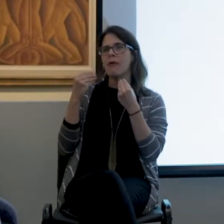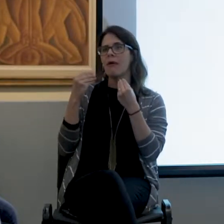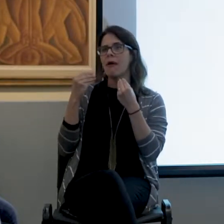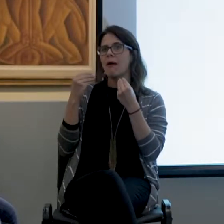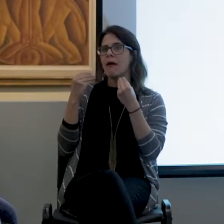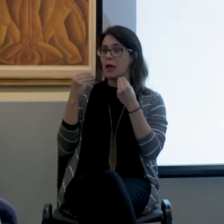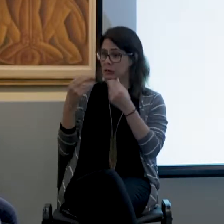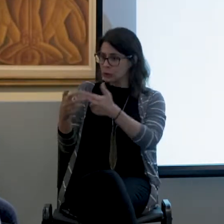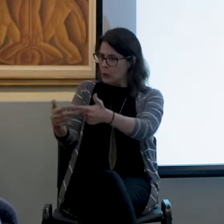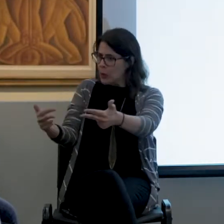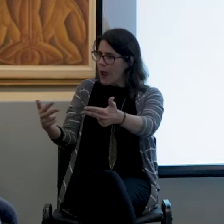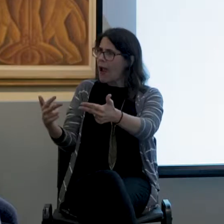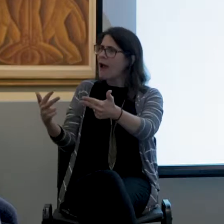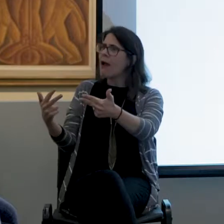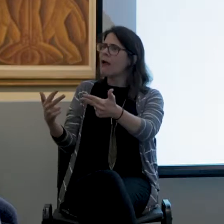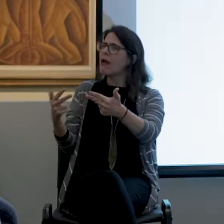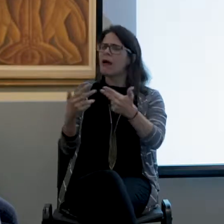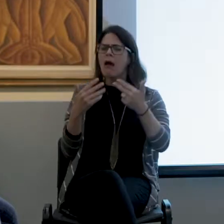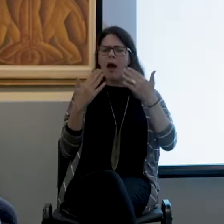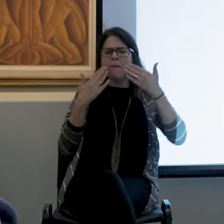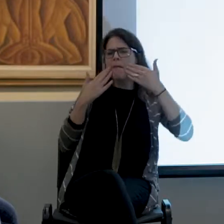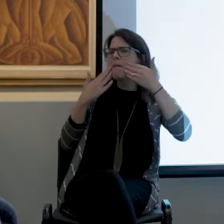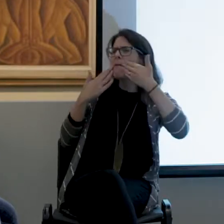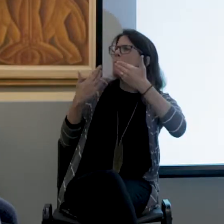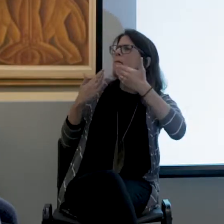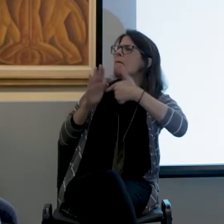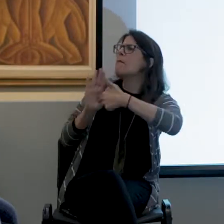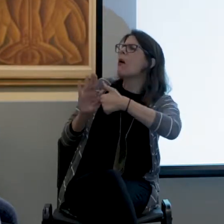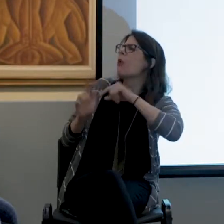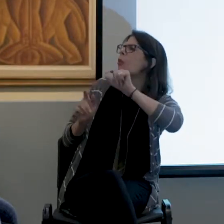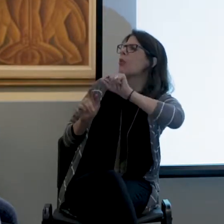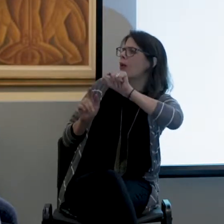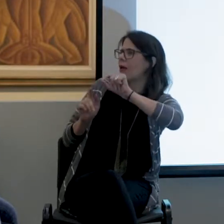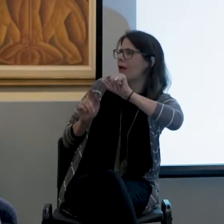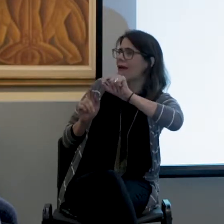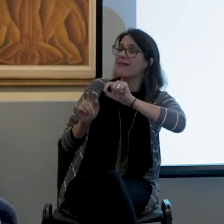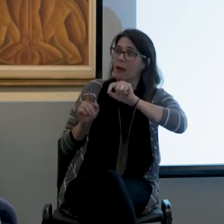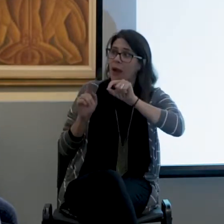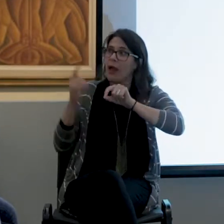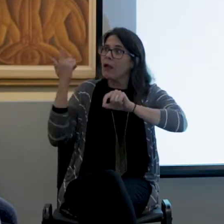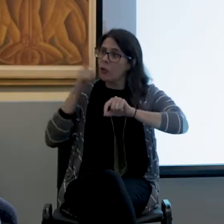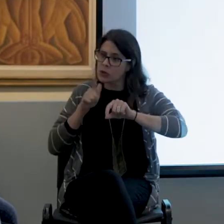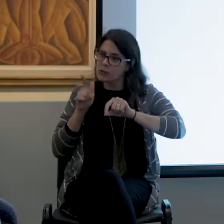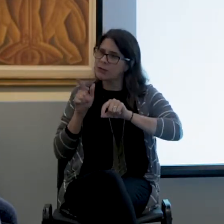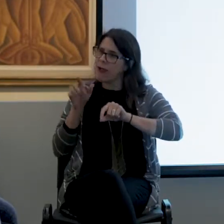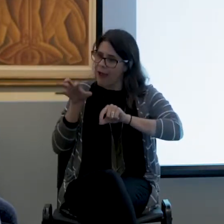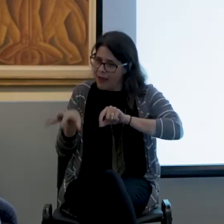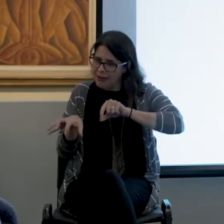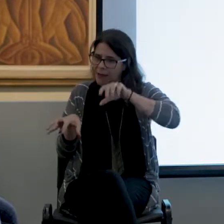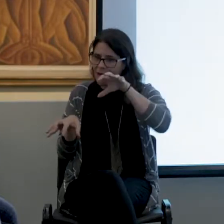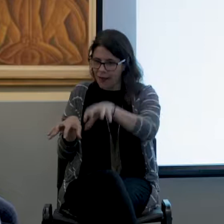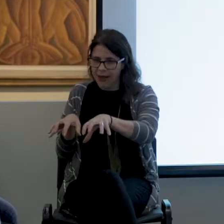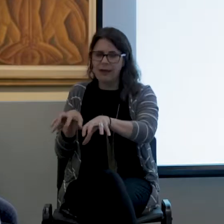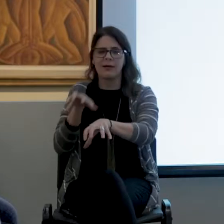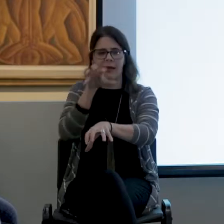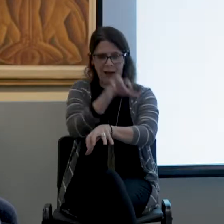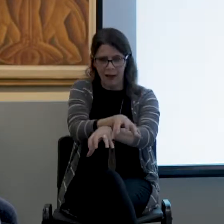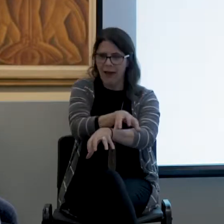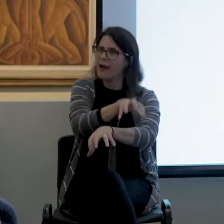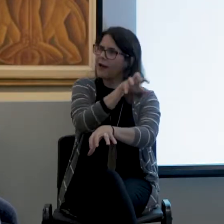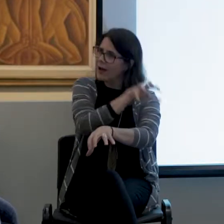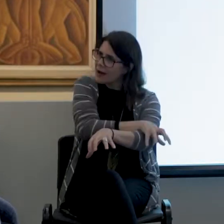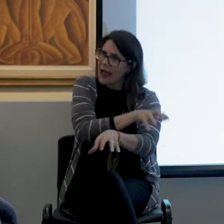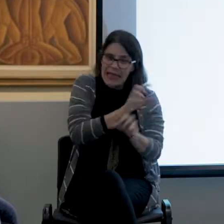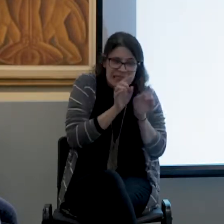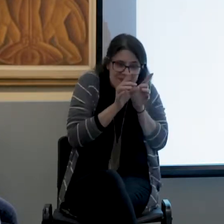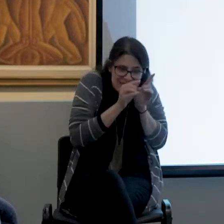coisas, né? Que se constituiu os saberes especializados, né? Ou que foram se especializando,